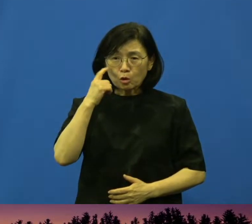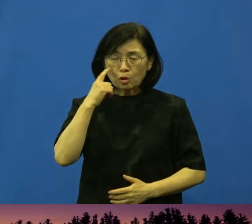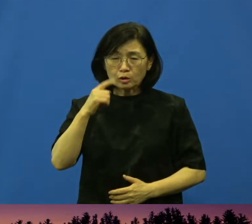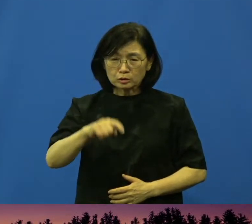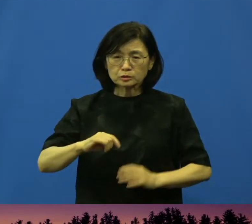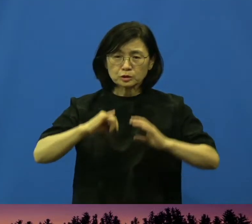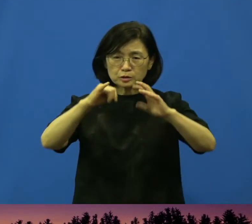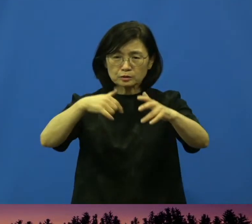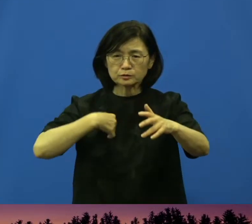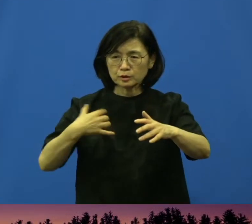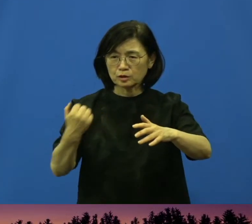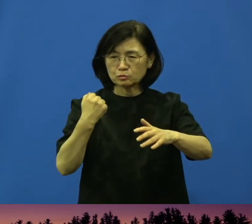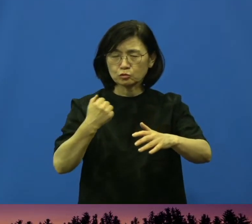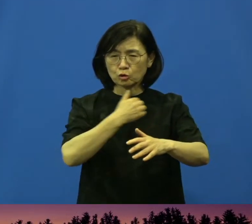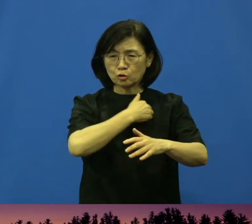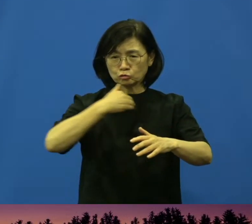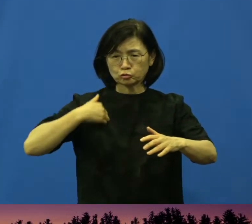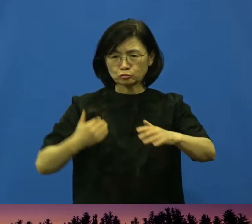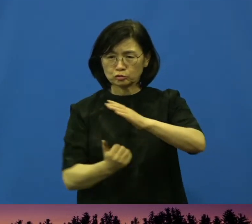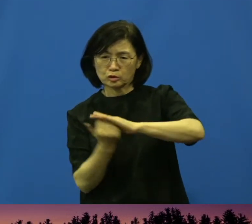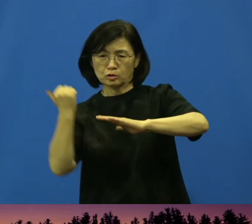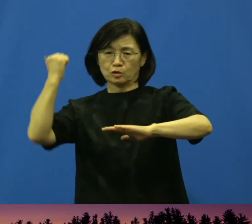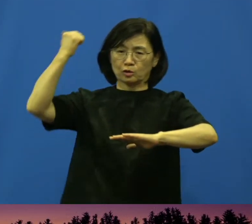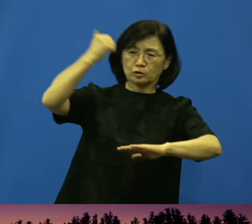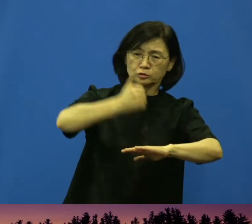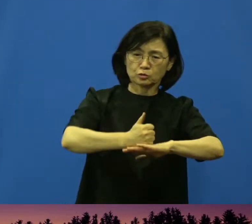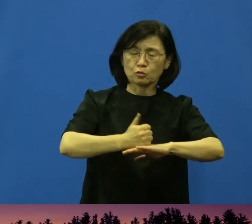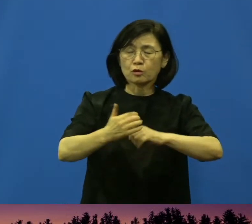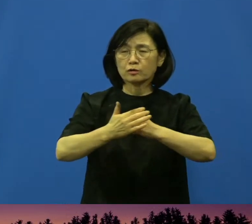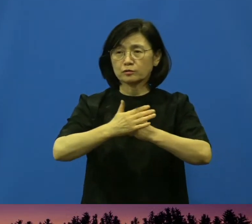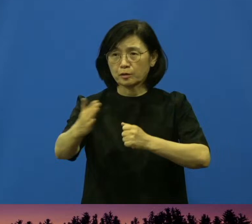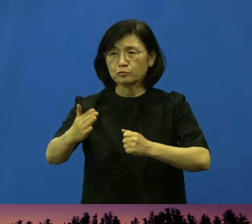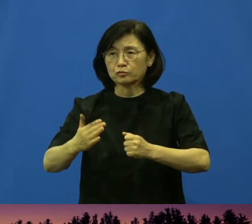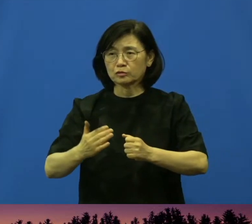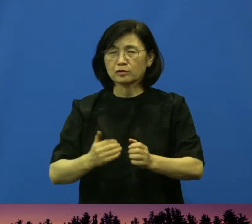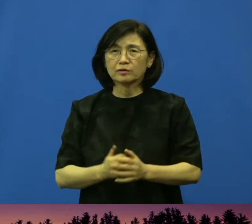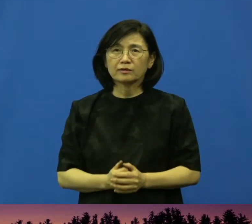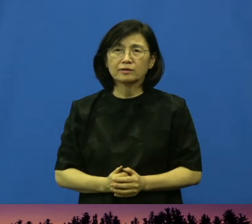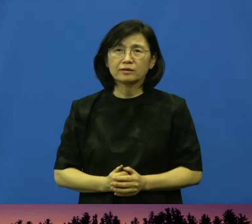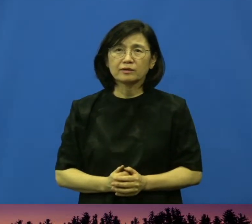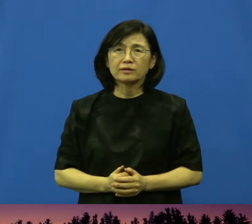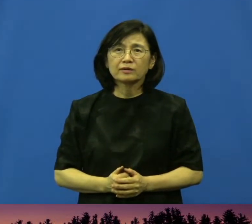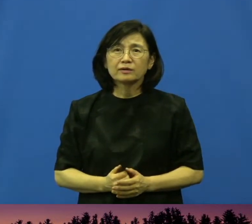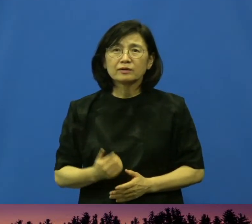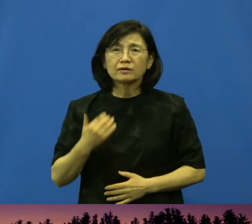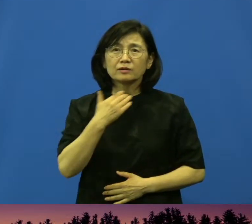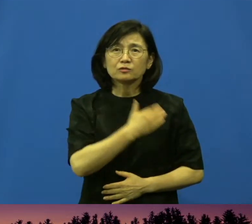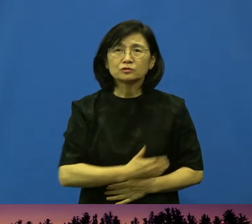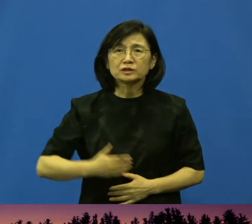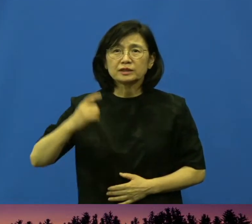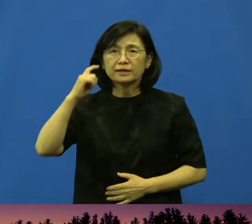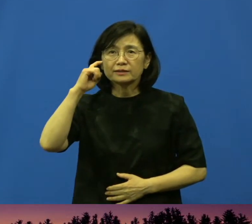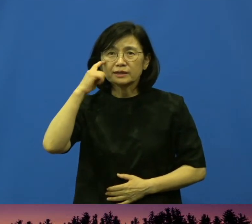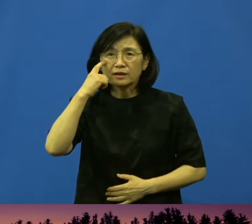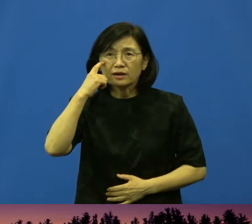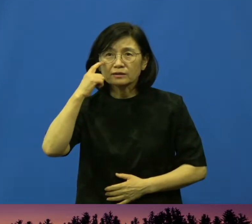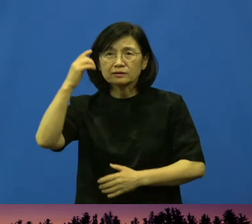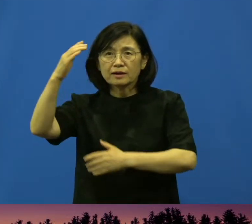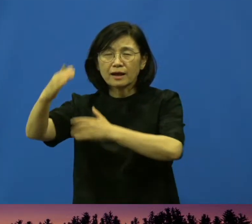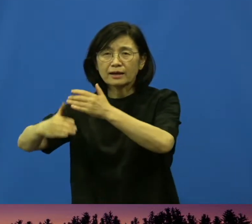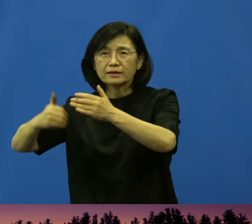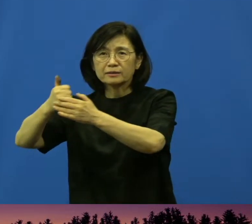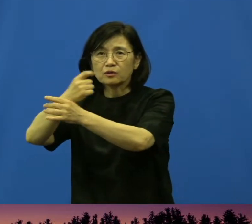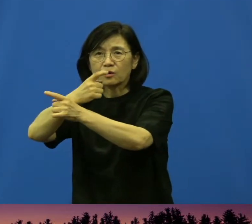여러분, 그래서 교만이 그렇게 무서운 거예요. 마태복음 8장 7절에 육신의 생각은 하나님의 원수가 된다는 거예요.